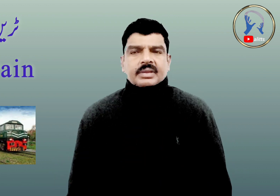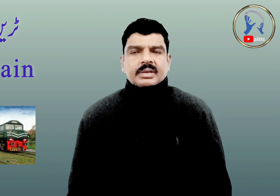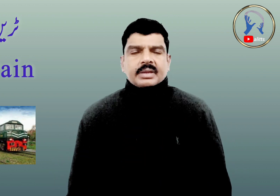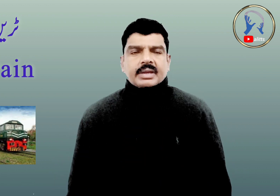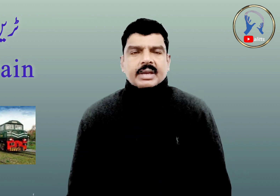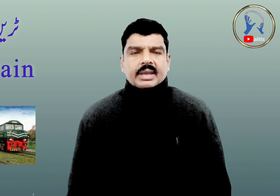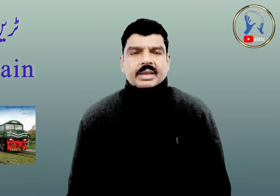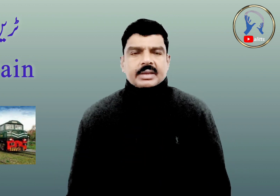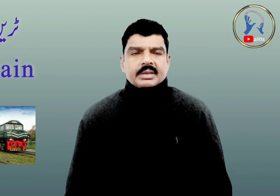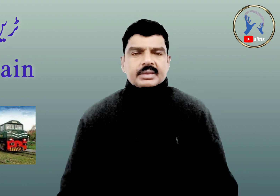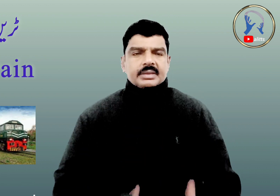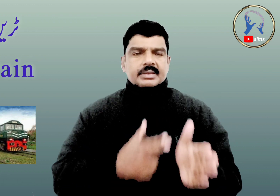ट्रेन,